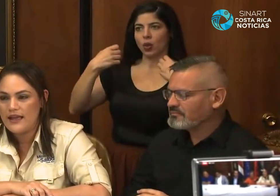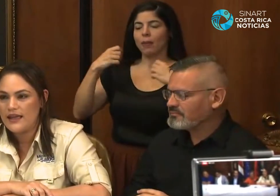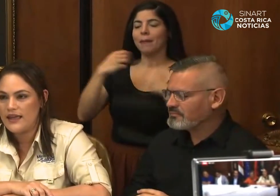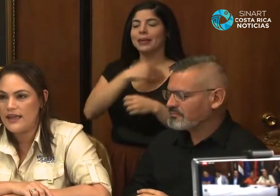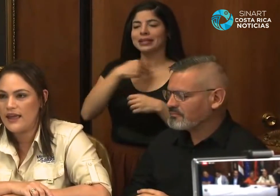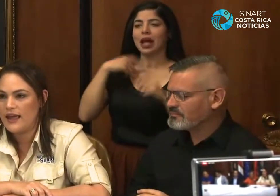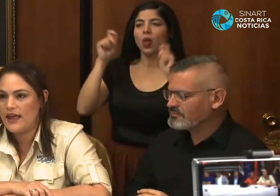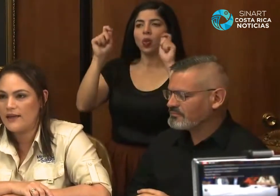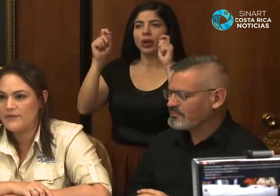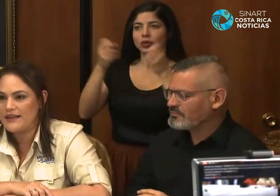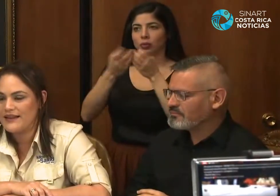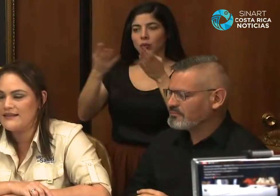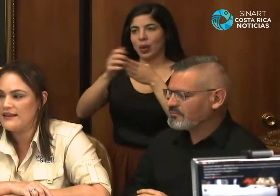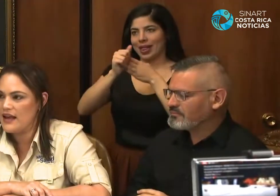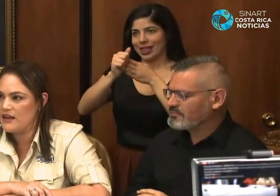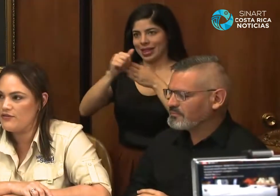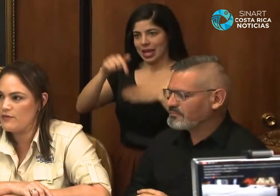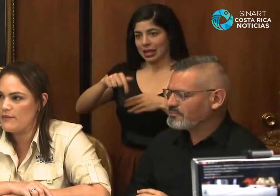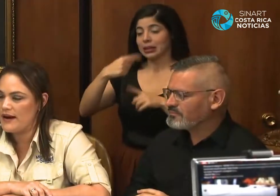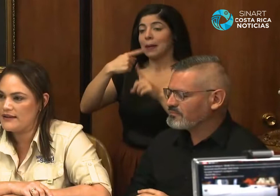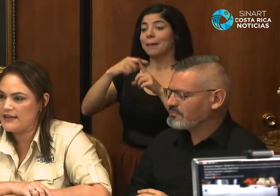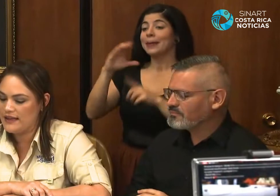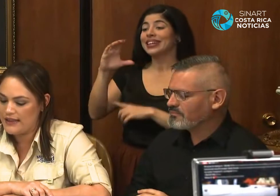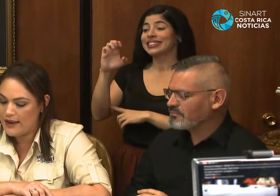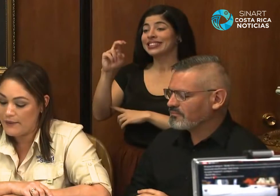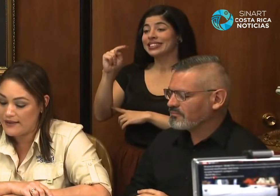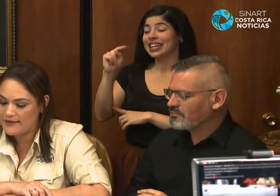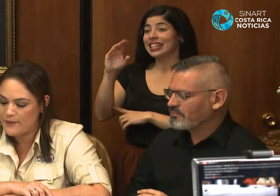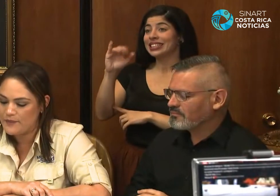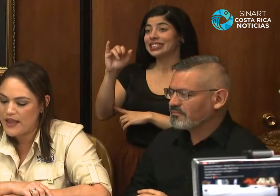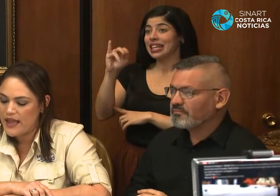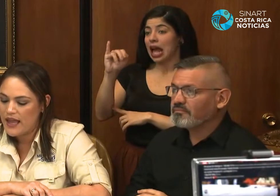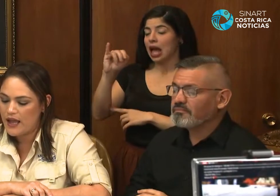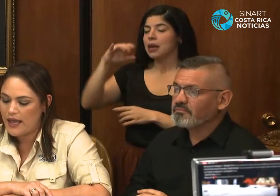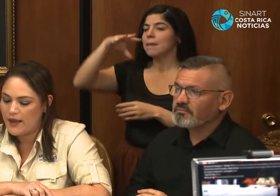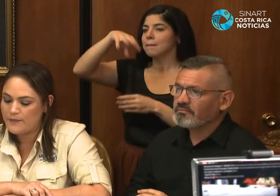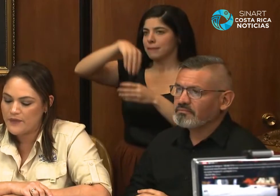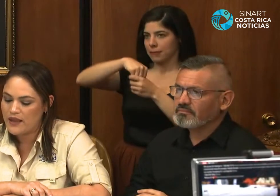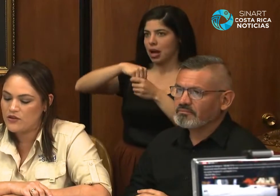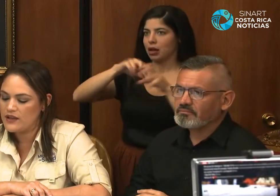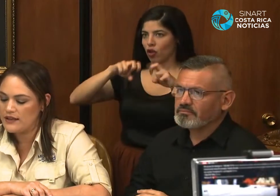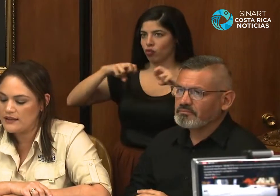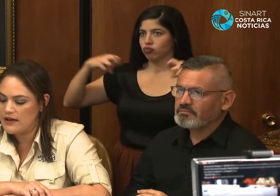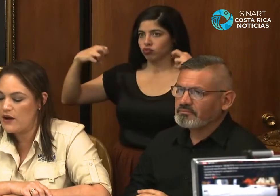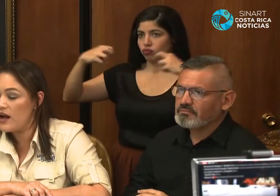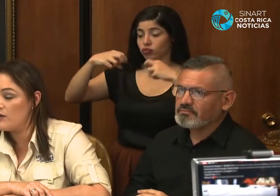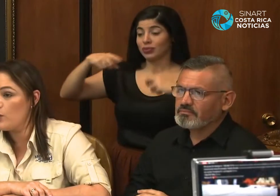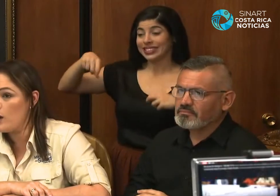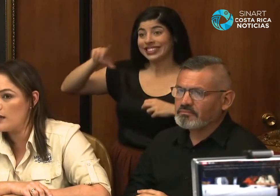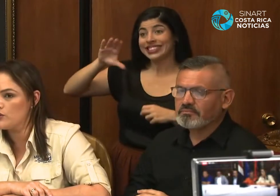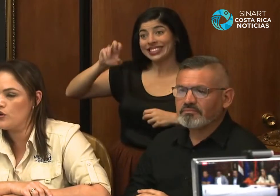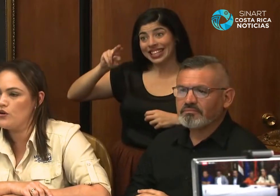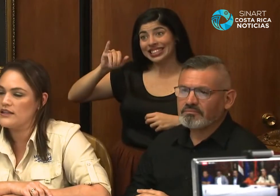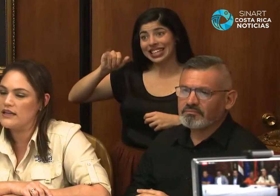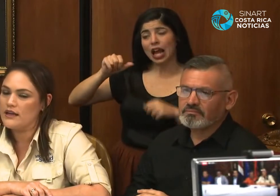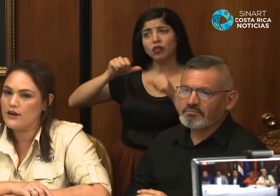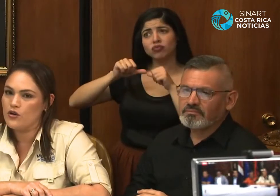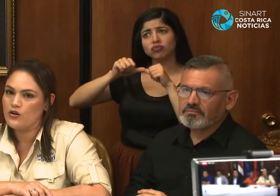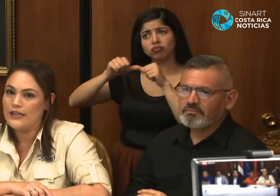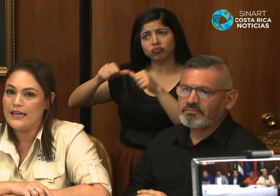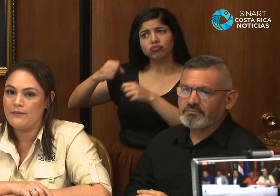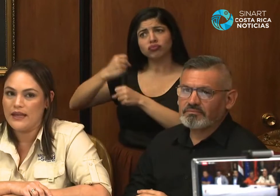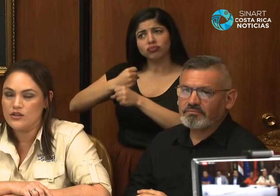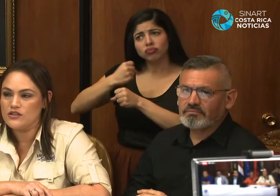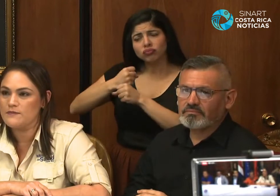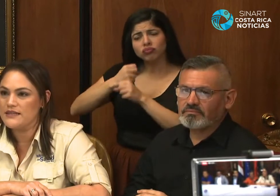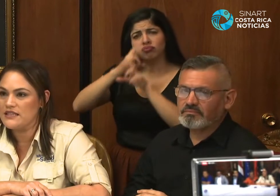Pública y CENCINAI forma parte de la mesa. Ellos han trabajado igual todo lo que tiene que ver con